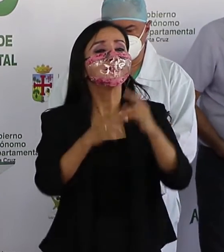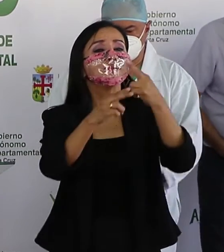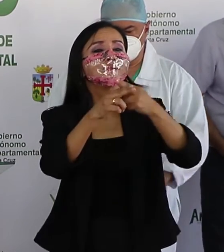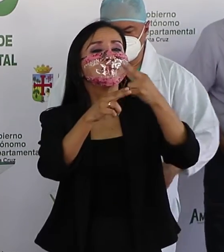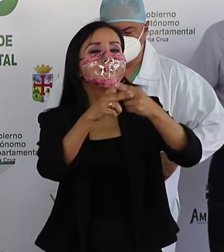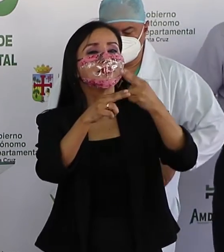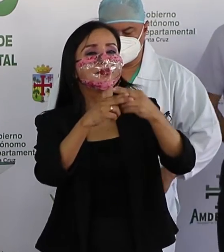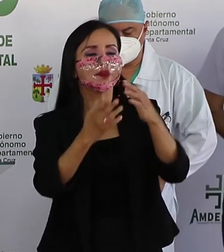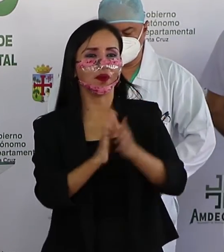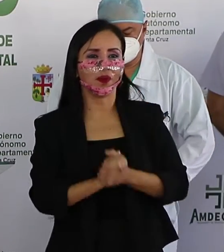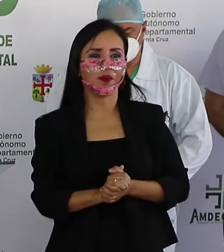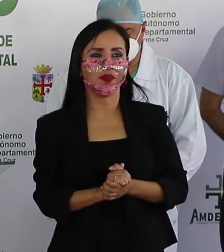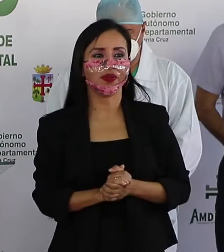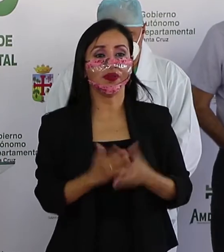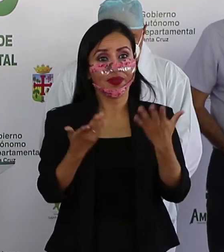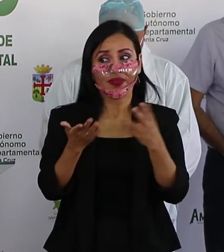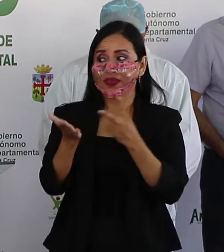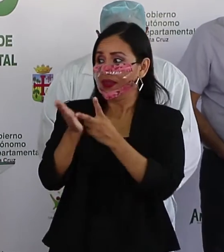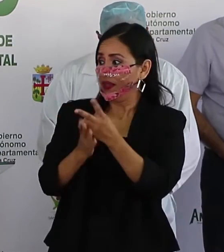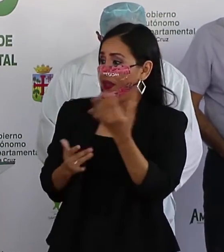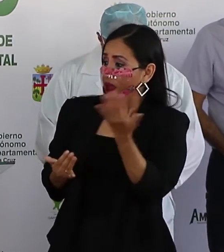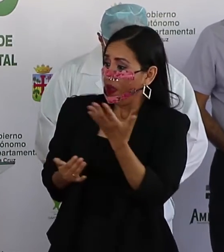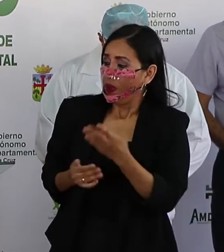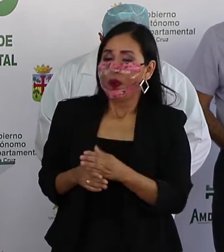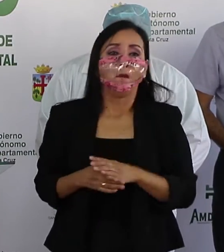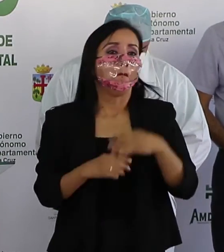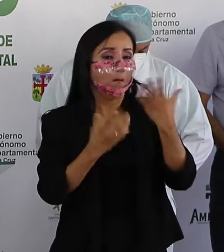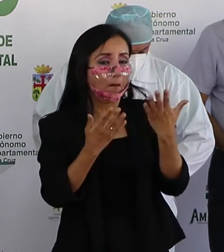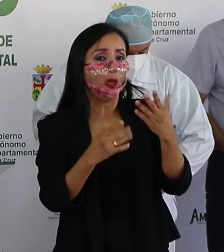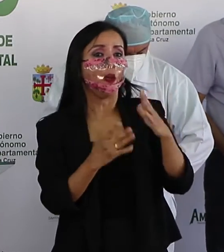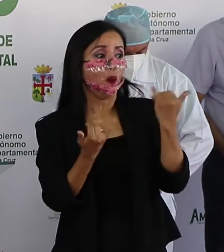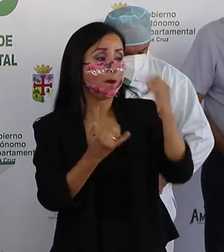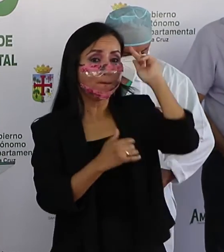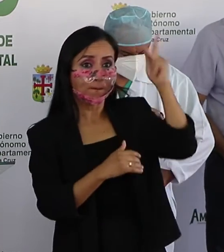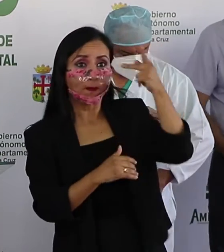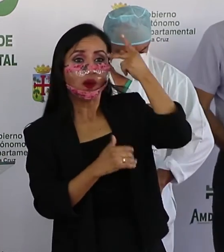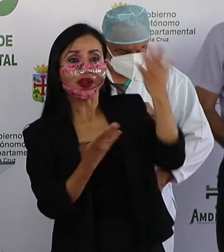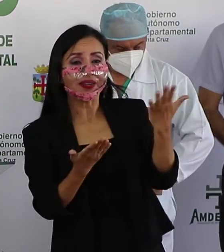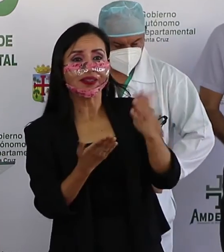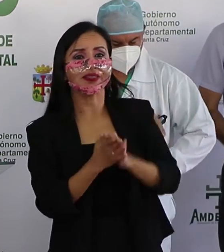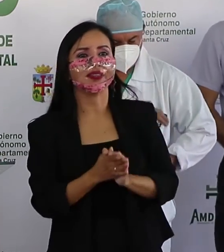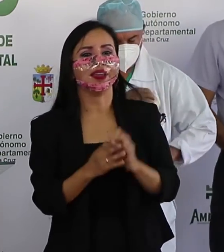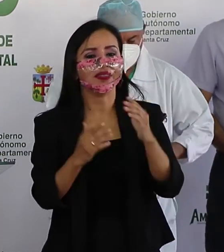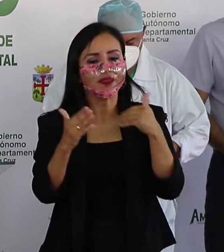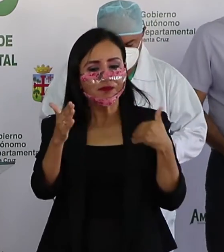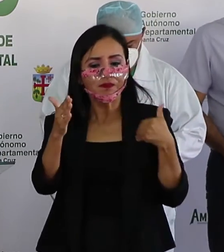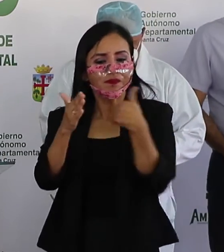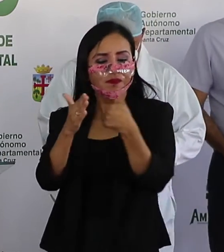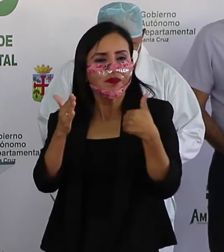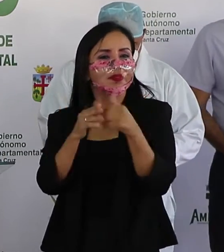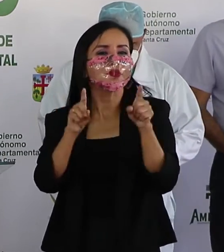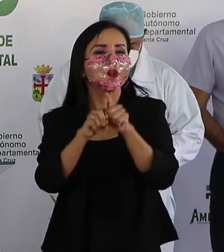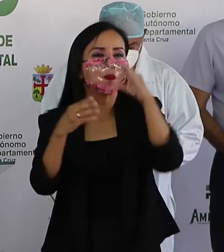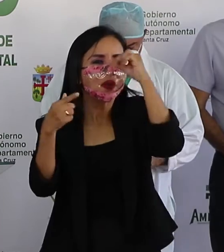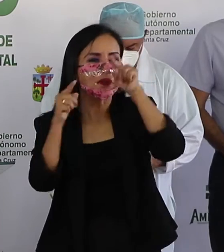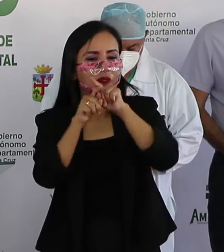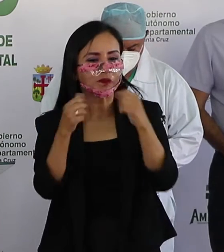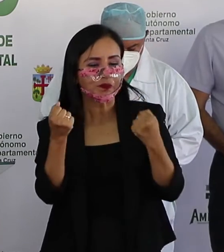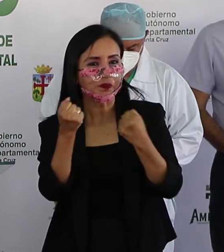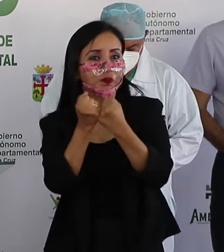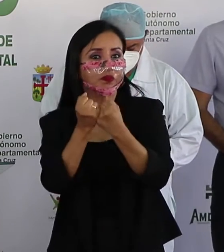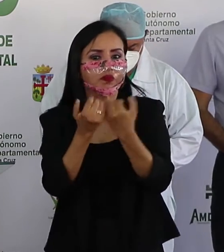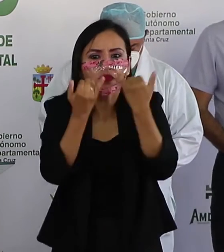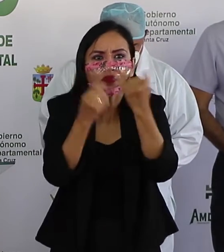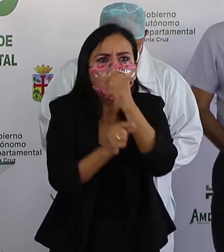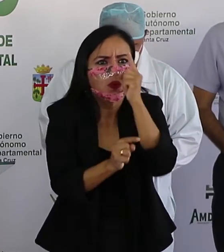Guangyong, imprime a esta política, de acercamiento y hermanamiento, justo